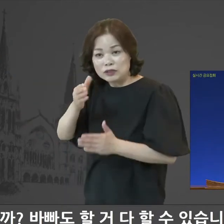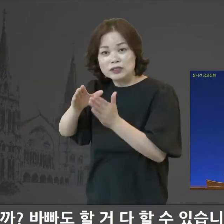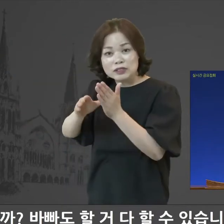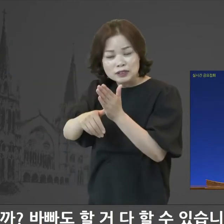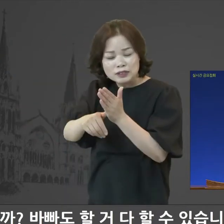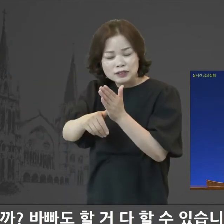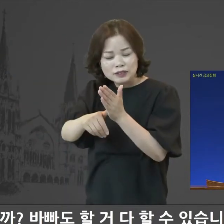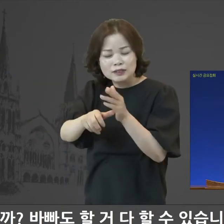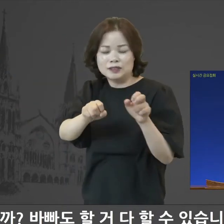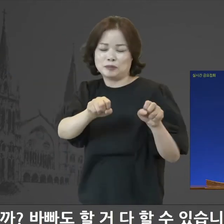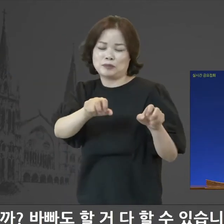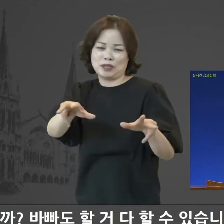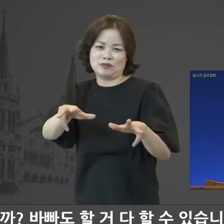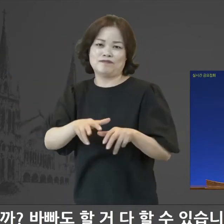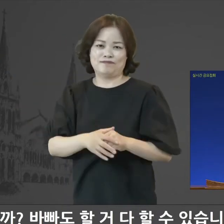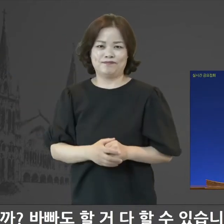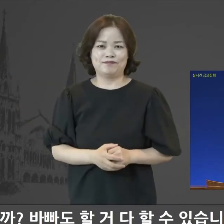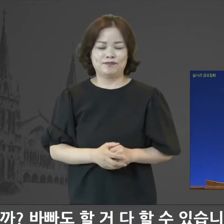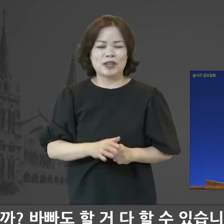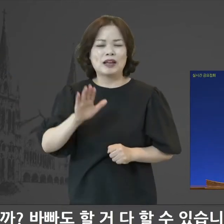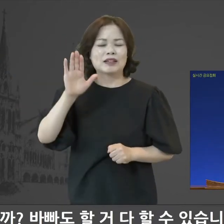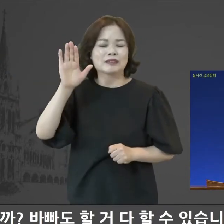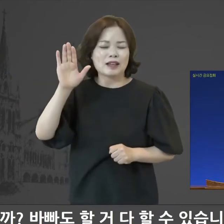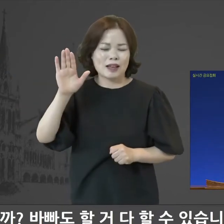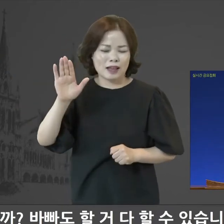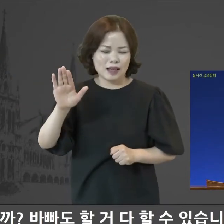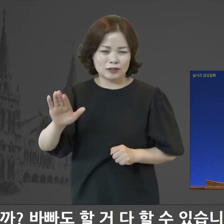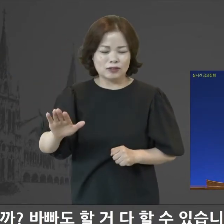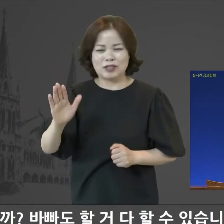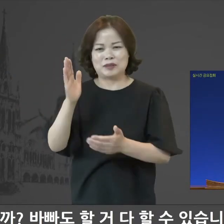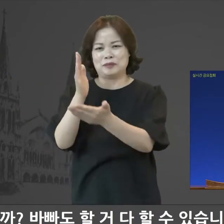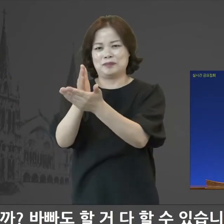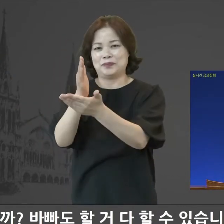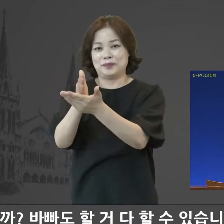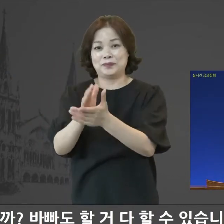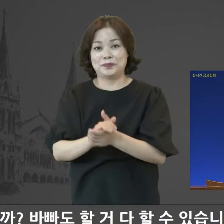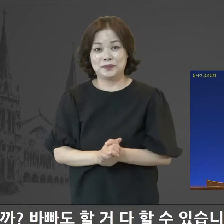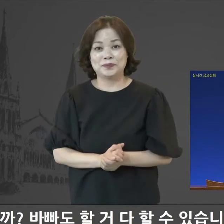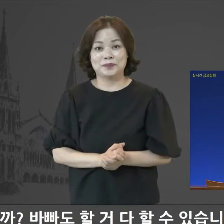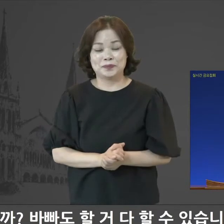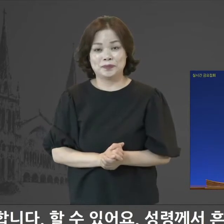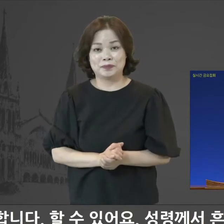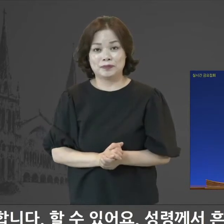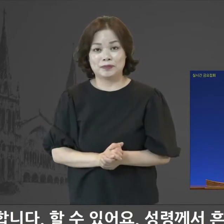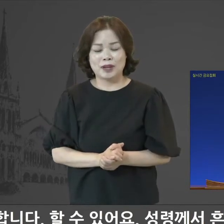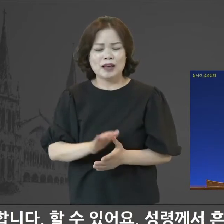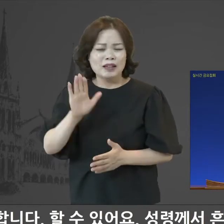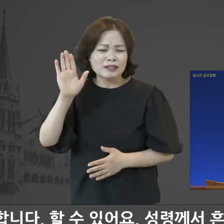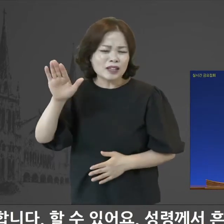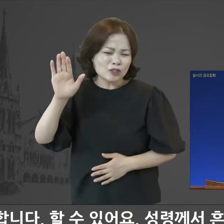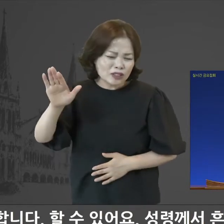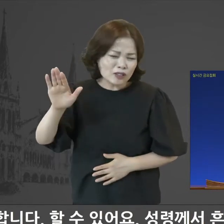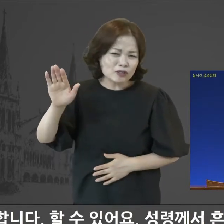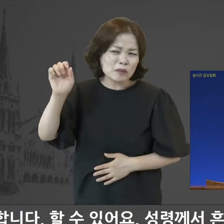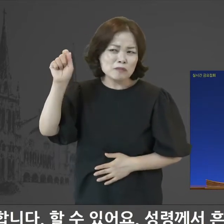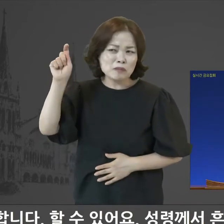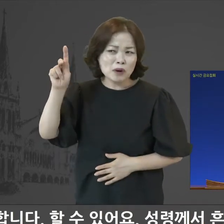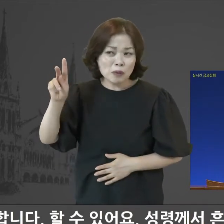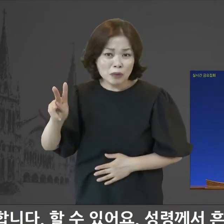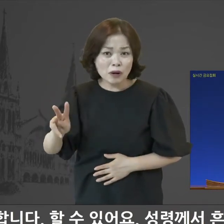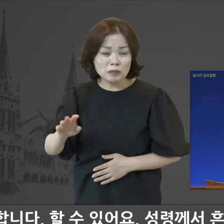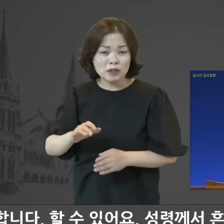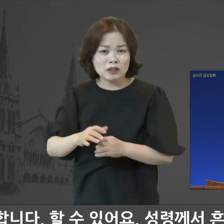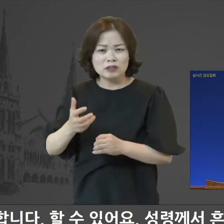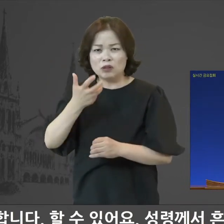지금 결단해야 되는 겁니다. 나중에 아니죠. 점점 나중에 몇 번 하면요,